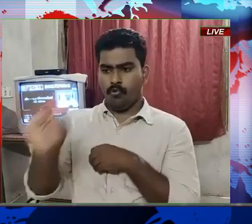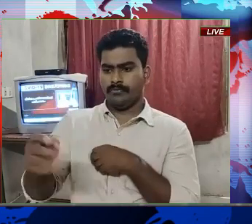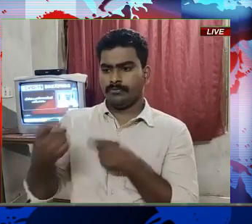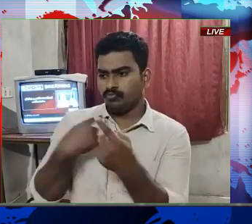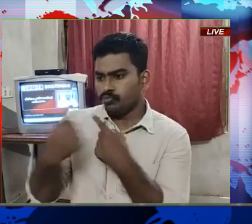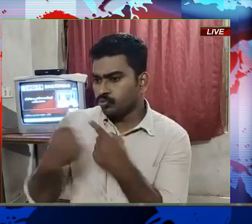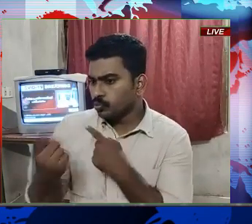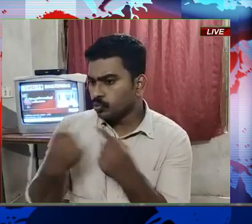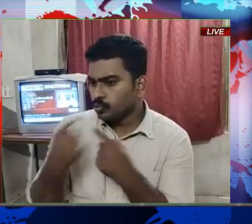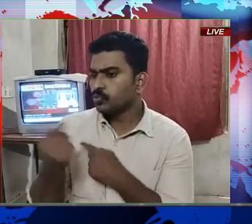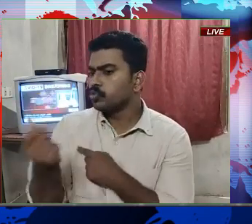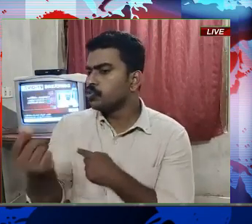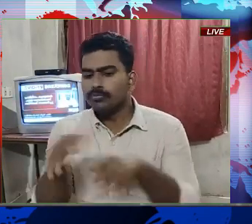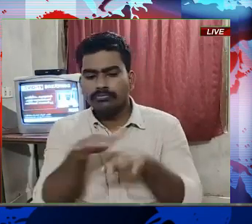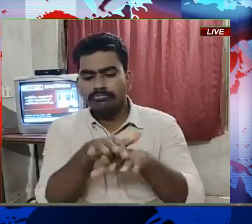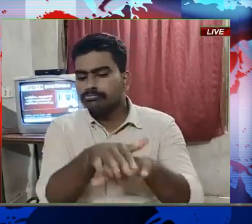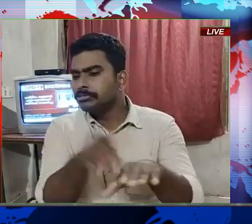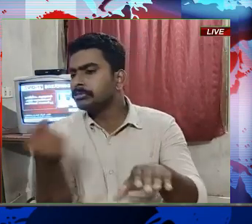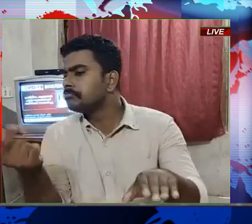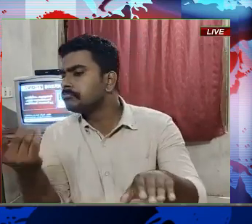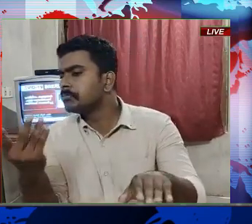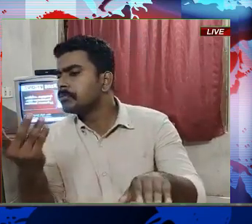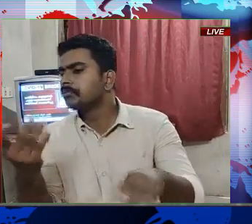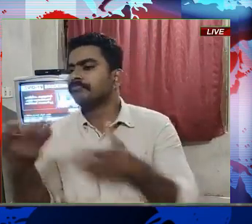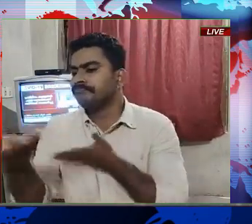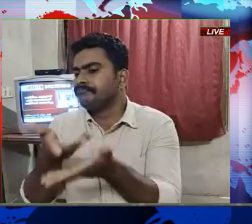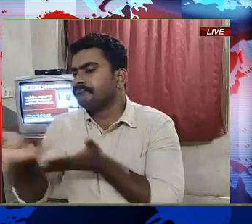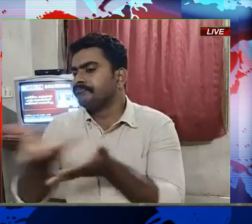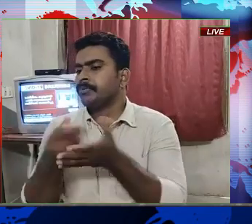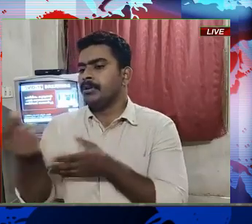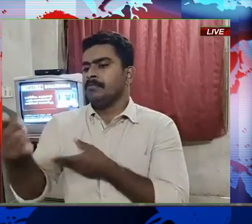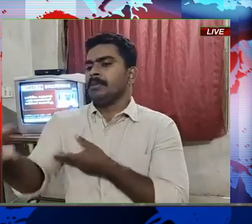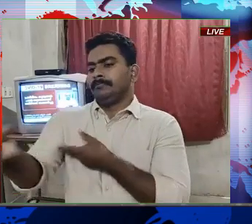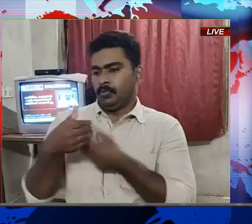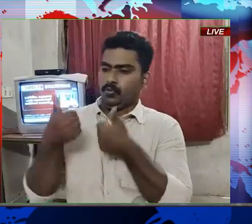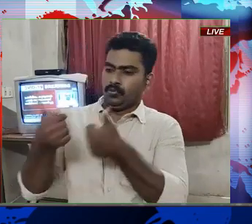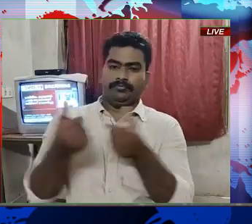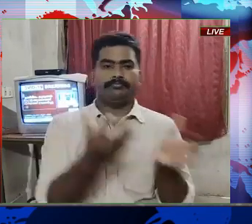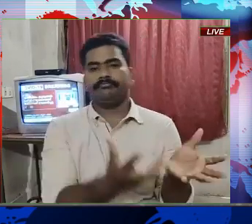ഒഴിവാക്കാൻ തീരുമാനിച്ചിട്ടുണ്ട്. ഒരു കാരണവശാലും